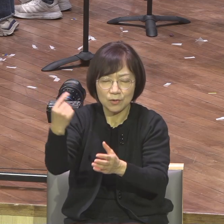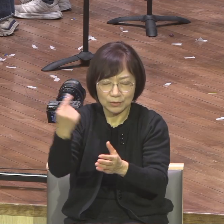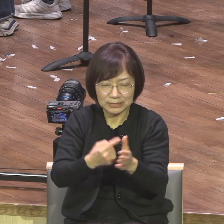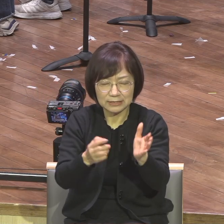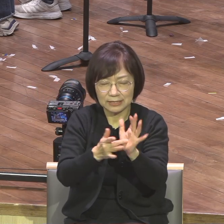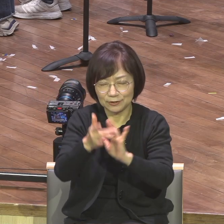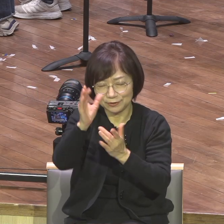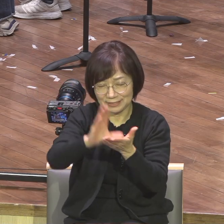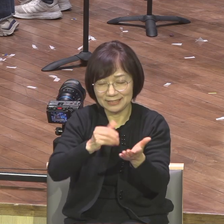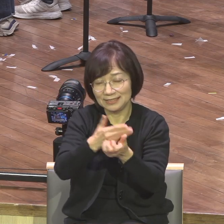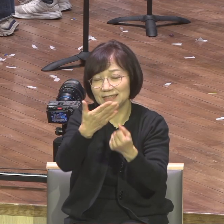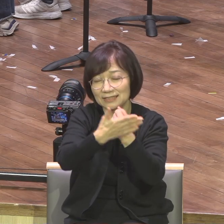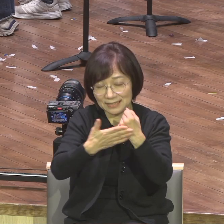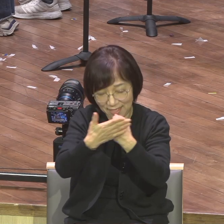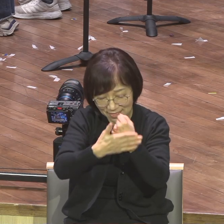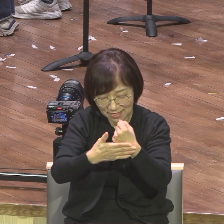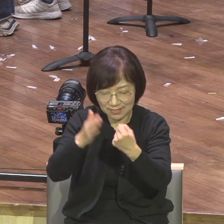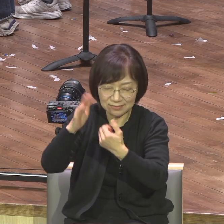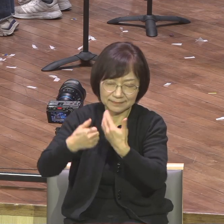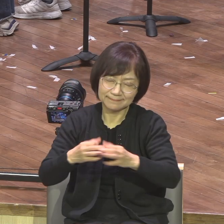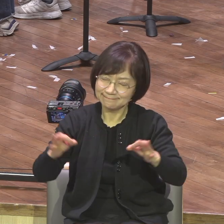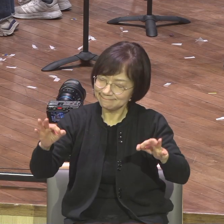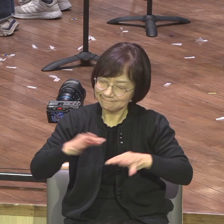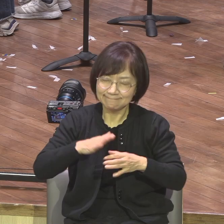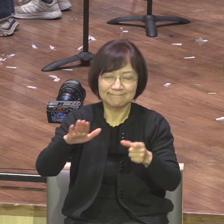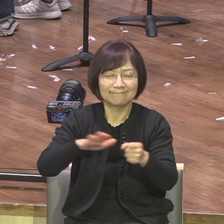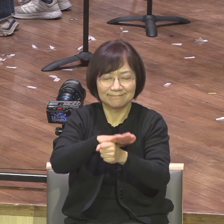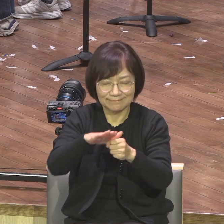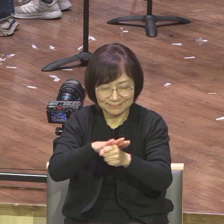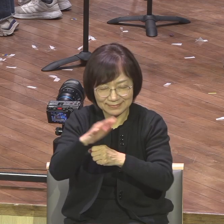은혜와 하나님 아버지의 놀라우신 사랑하심과 성령님